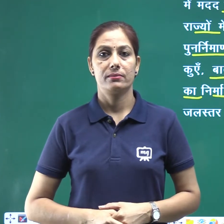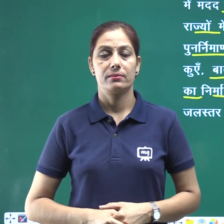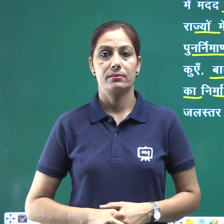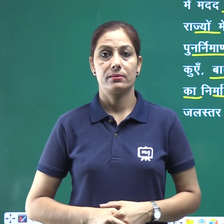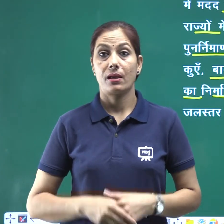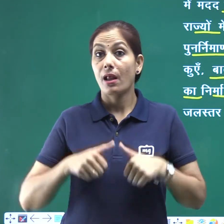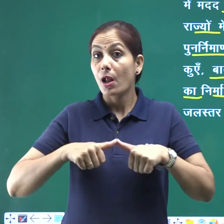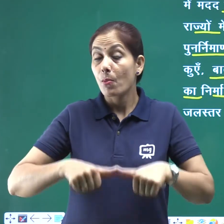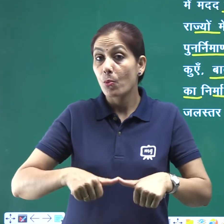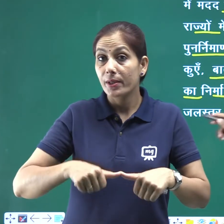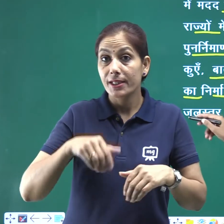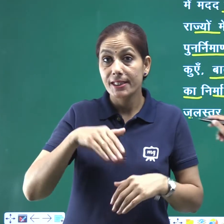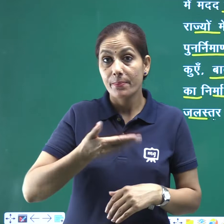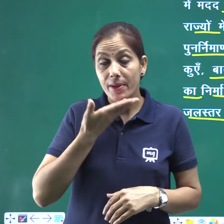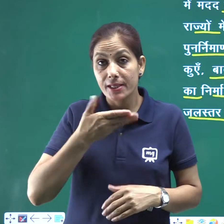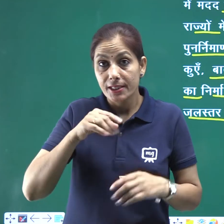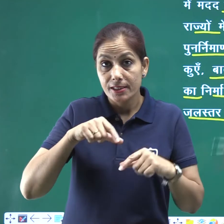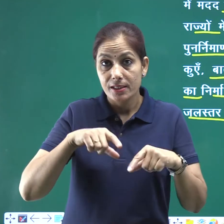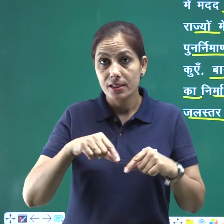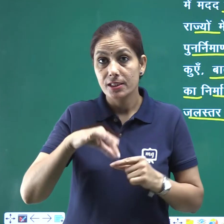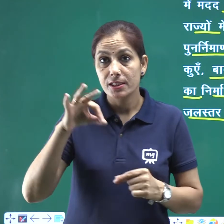भूमिगत जल स्तर को